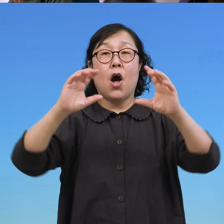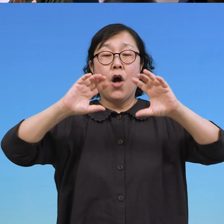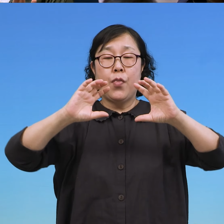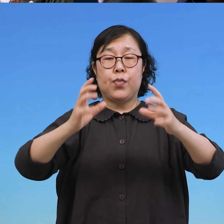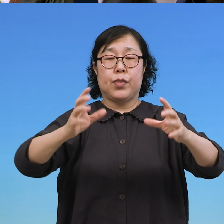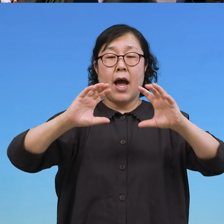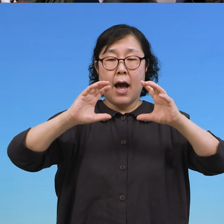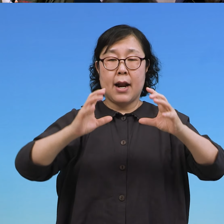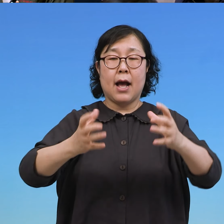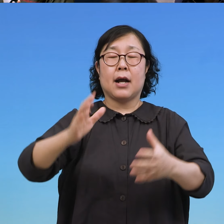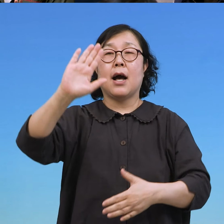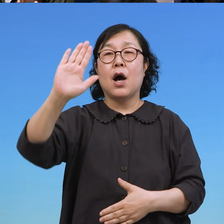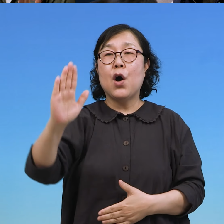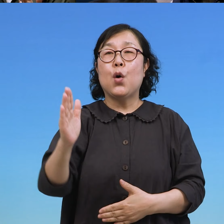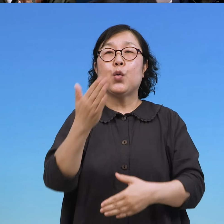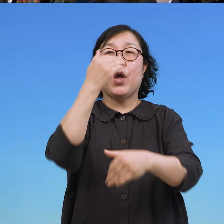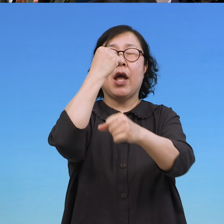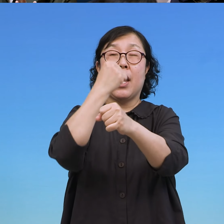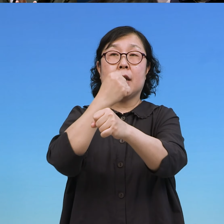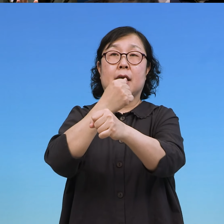그런 나라가 되게 하소서.